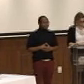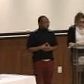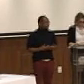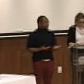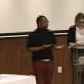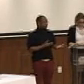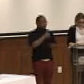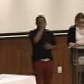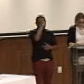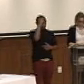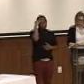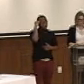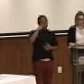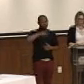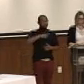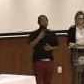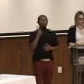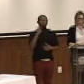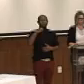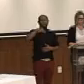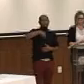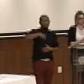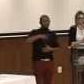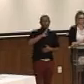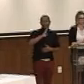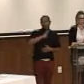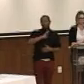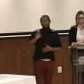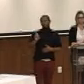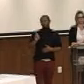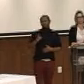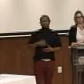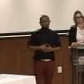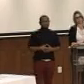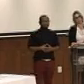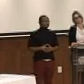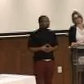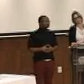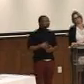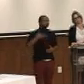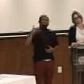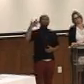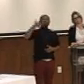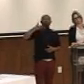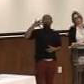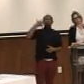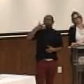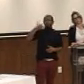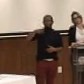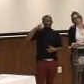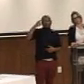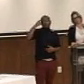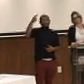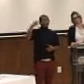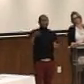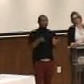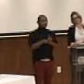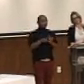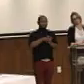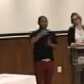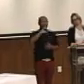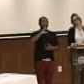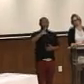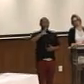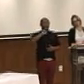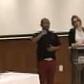Candidato Conciani tem 2 minutos para a réplica. A proposta de fazer as palestras partiu da professora Conceição, da professora Cristiane. A professora